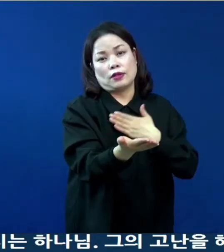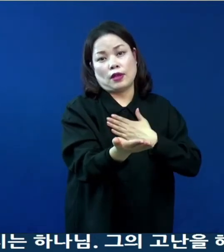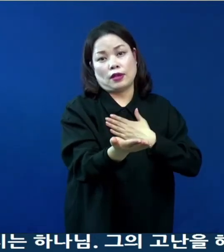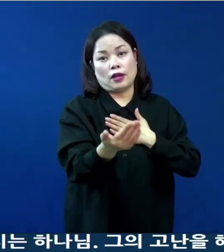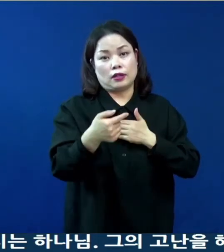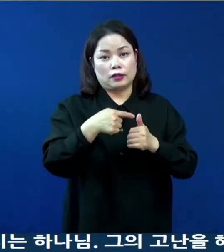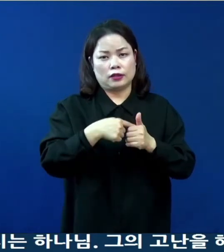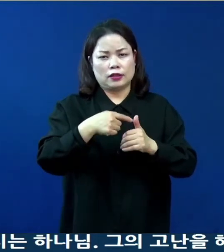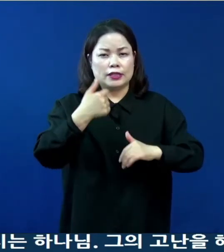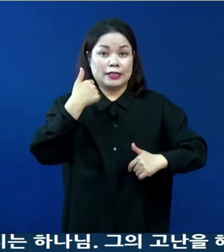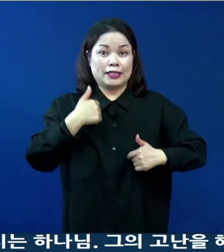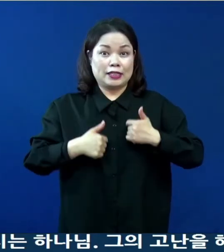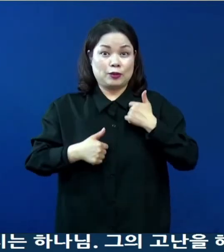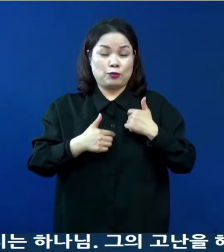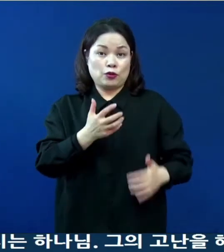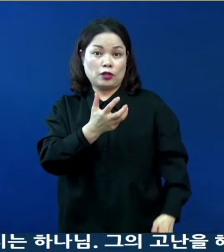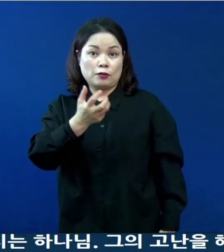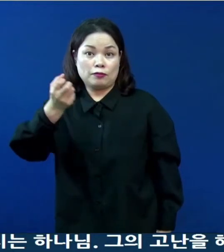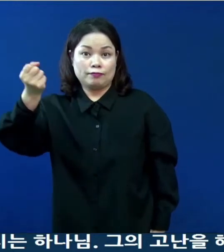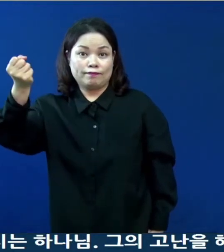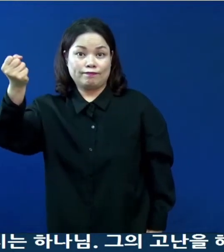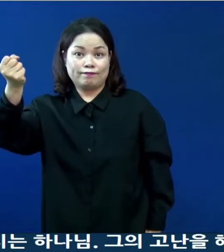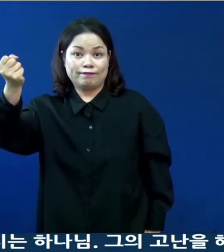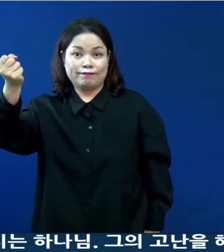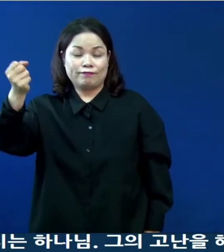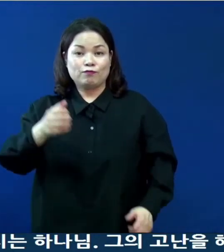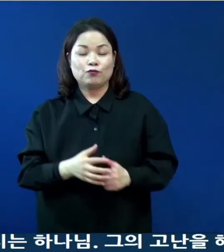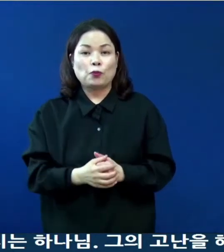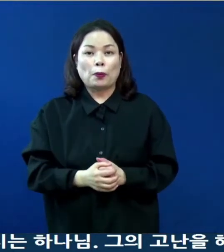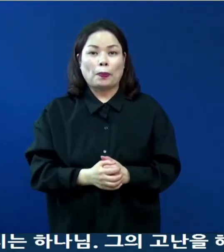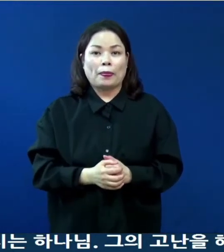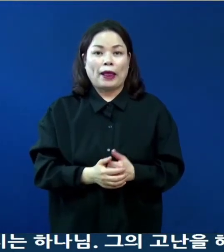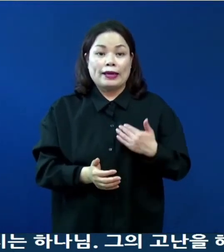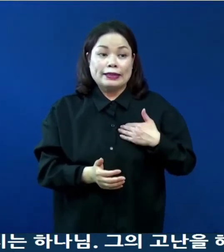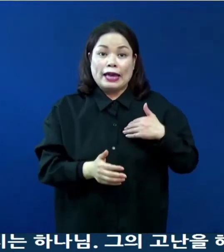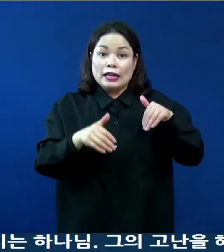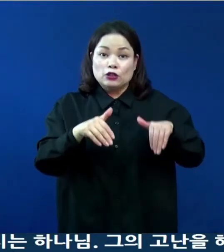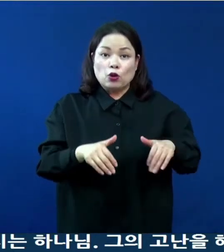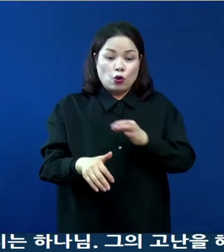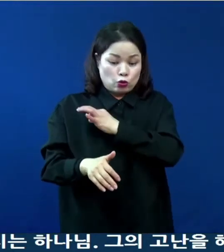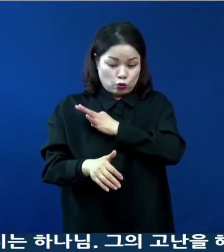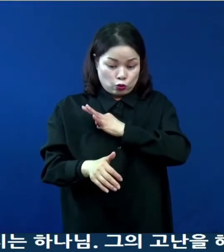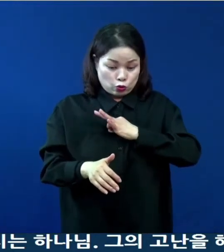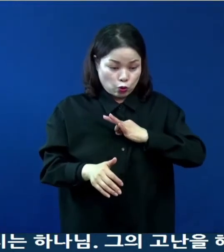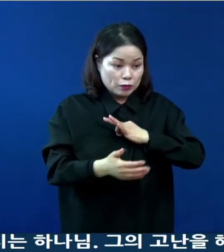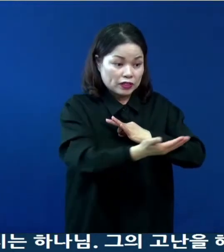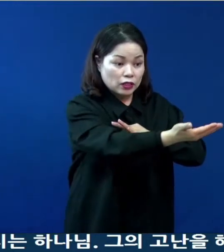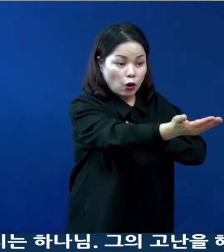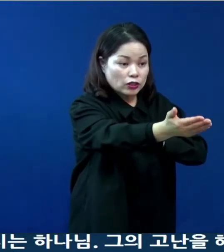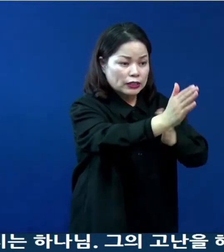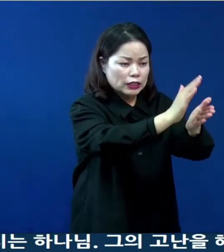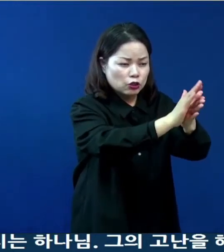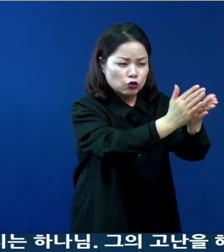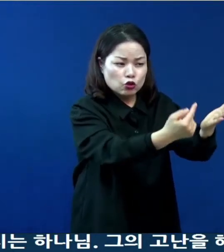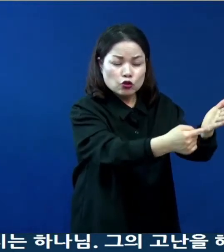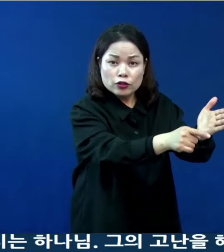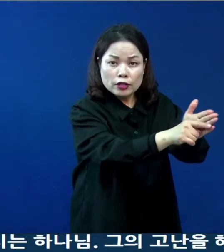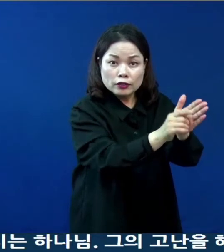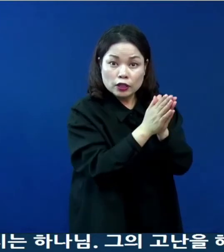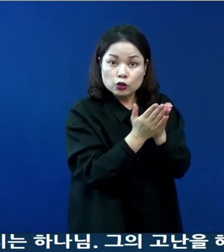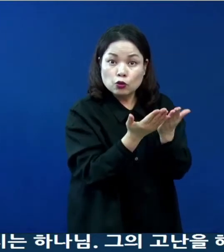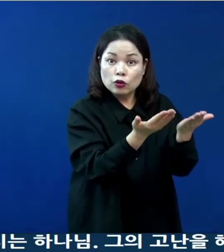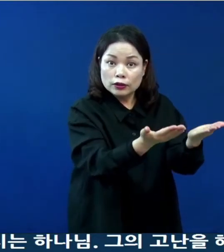그를 기쁘게 받으리니. 내 종 욥이 너희를 위하여 기도할 것인즉 내가